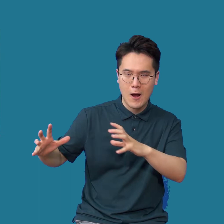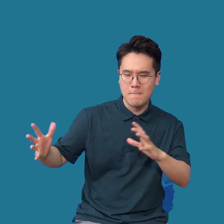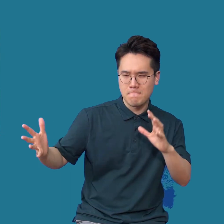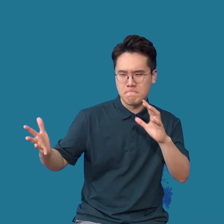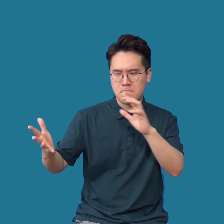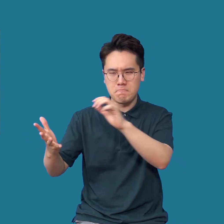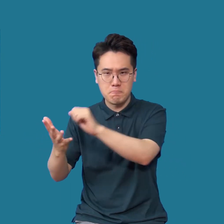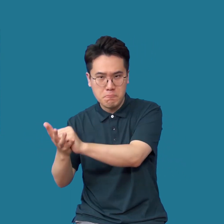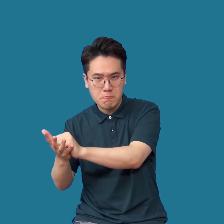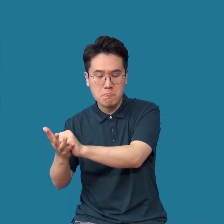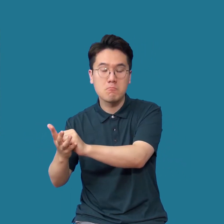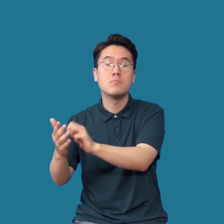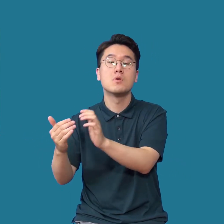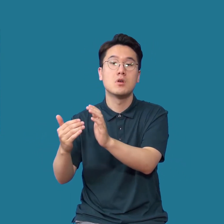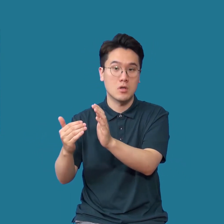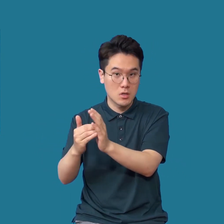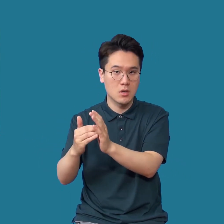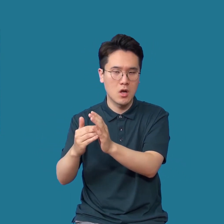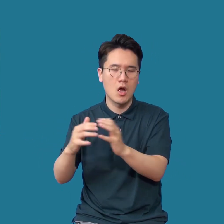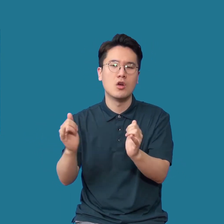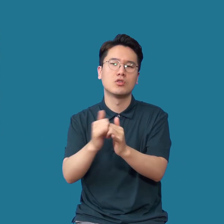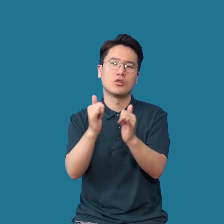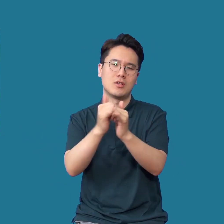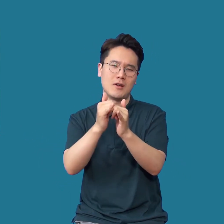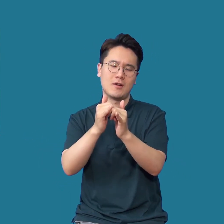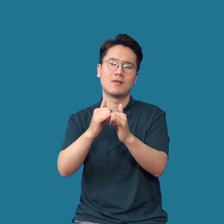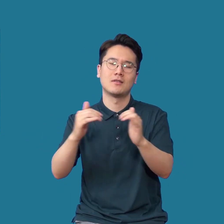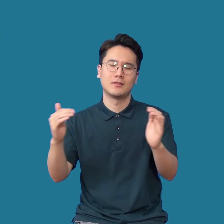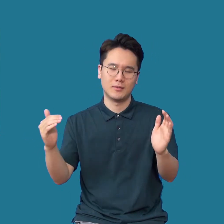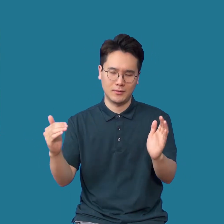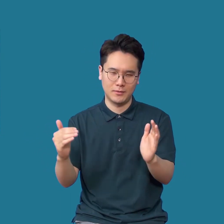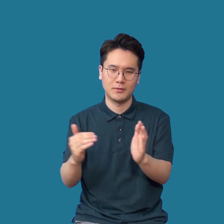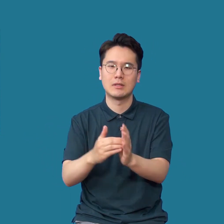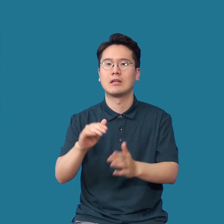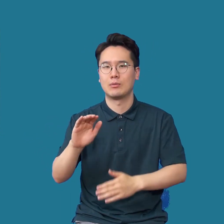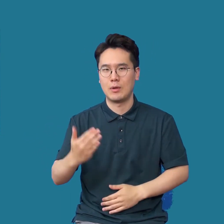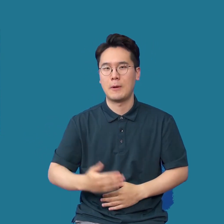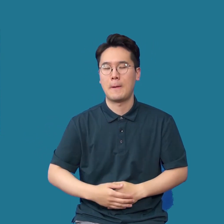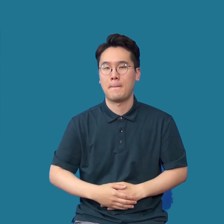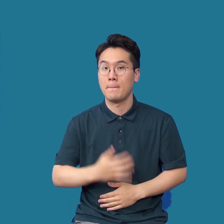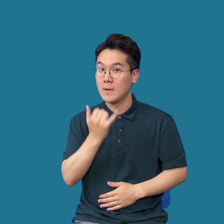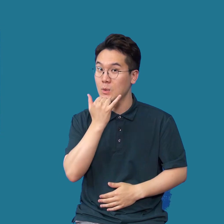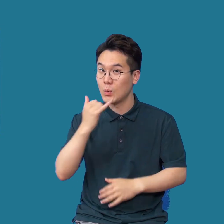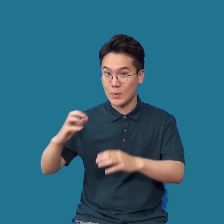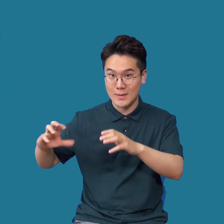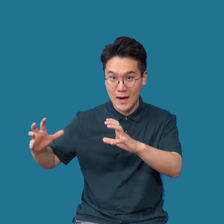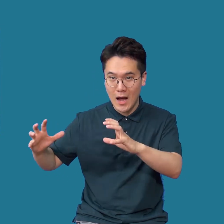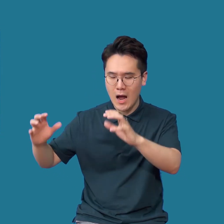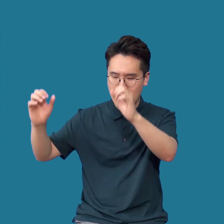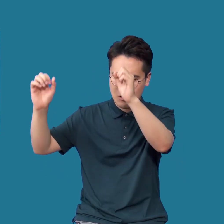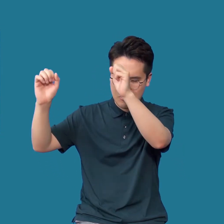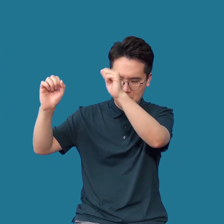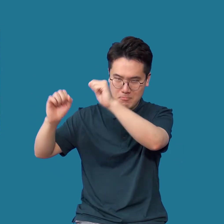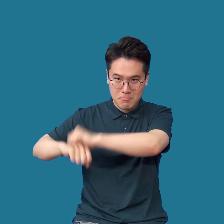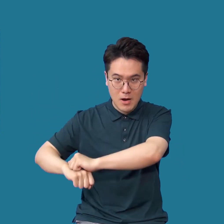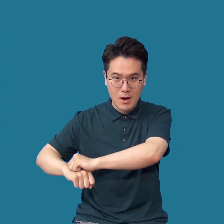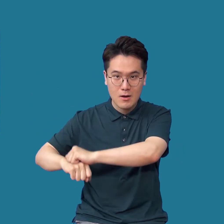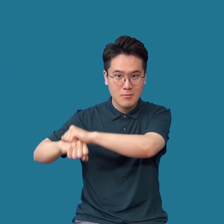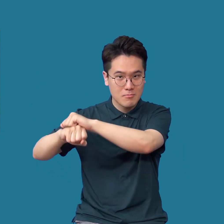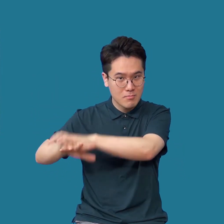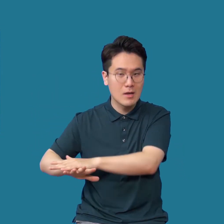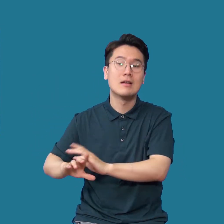전쟁은 끝나게 됩니다. 베를린이 함락되던 날이 전쟁이 최종적으로 끝이